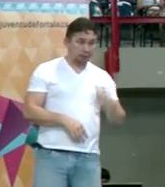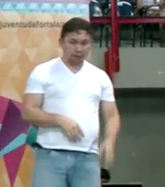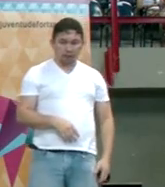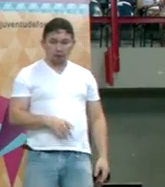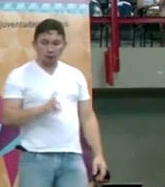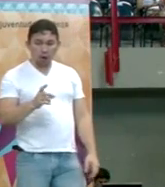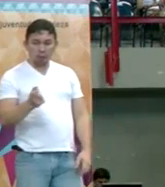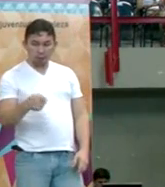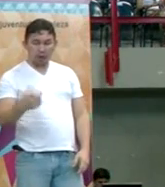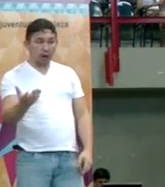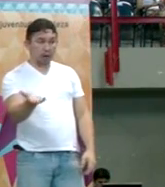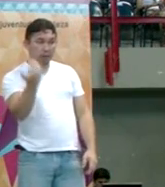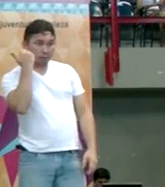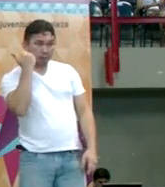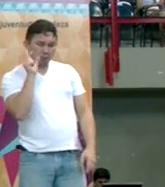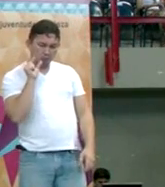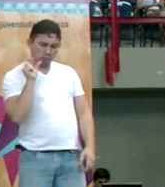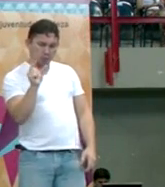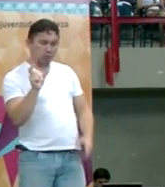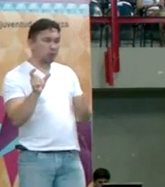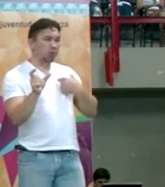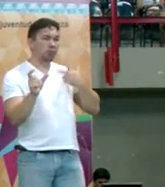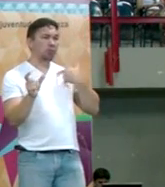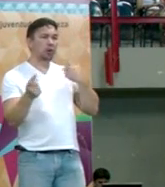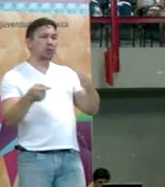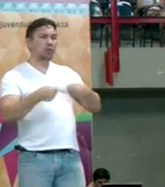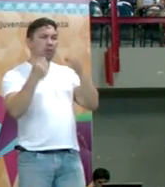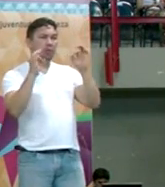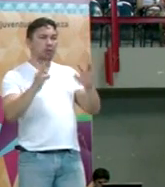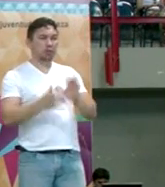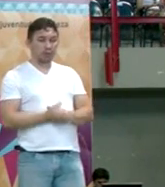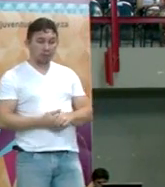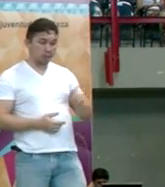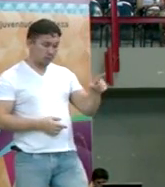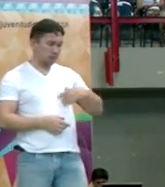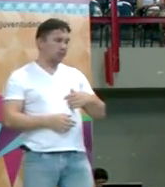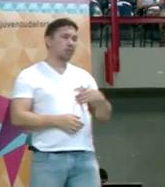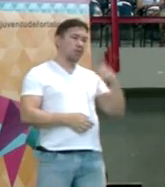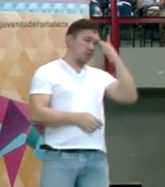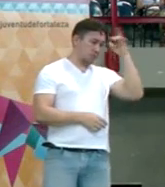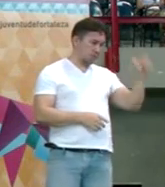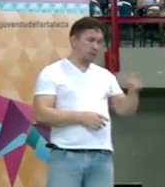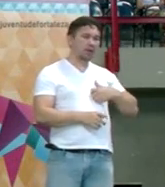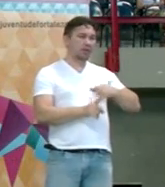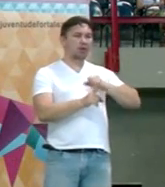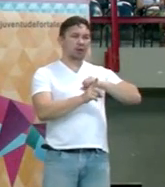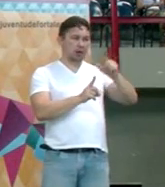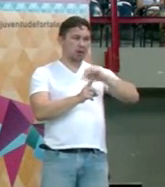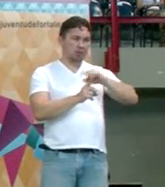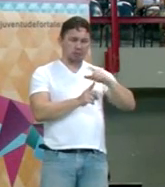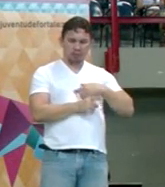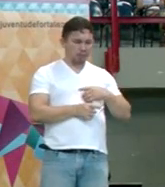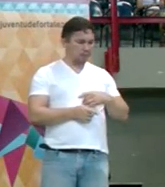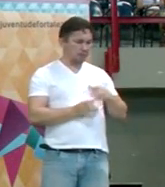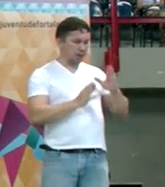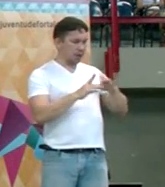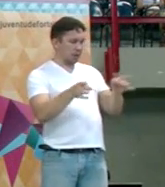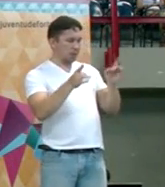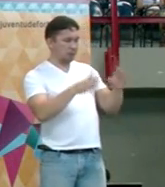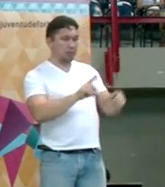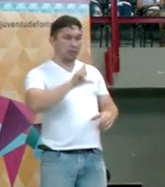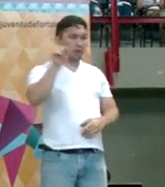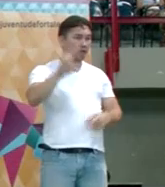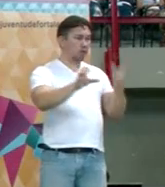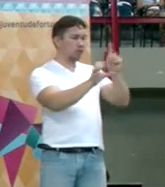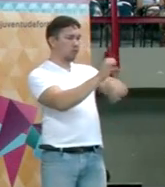um ou outro, deixar só um e vai ficar correto. O inquilino desocupou o imóvel e não pagou a dívida